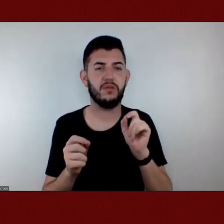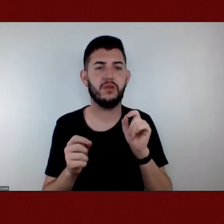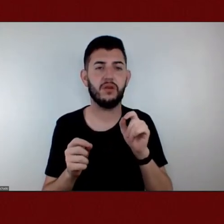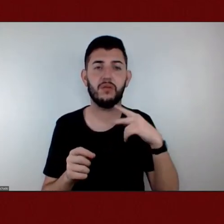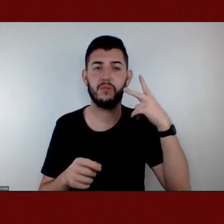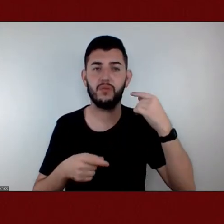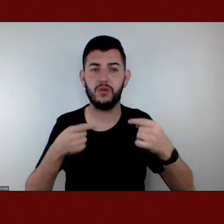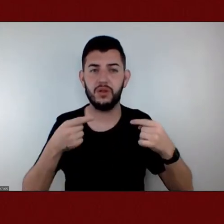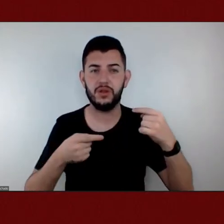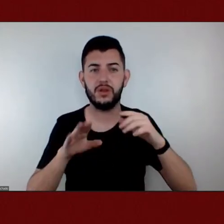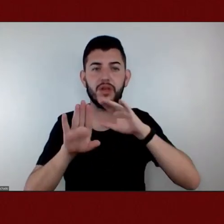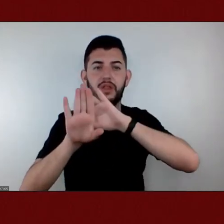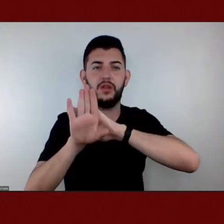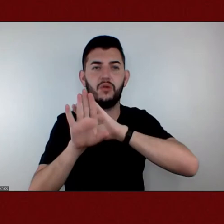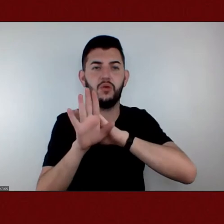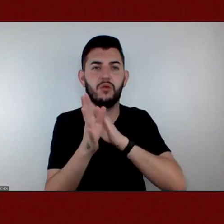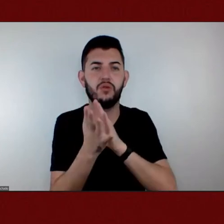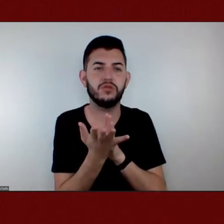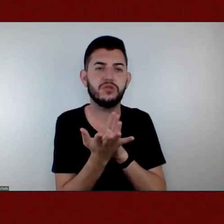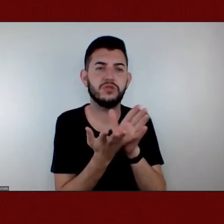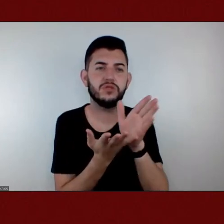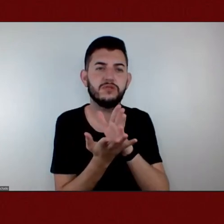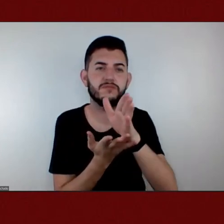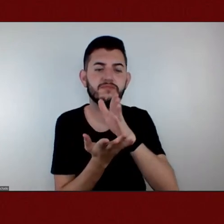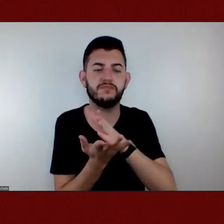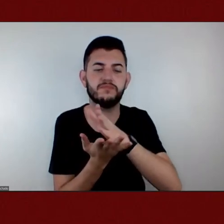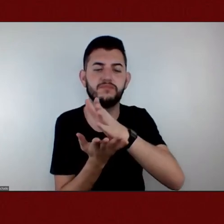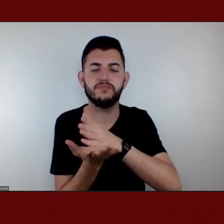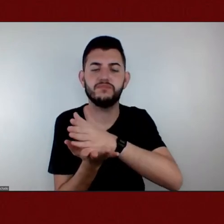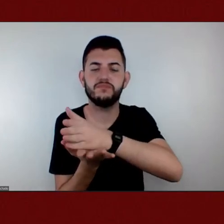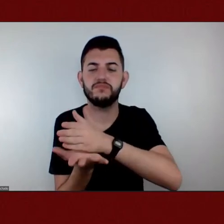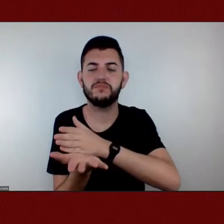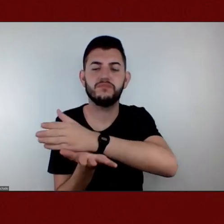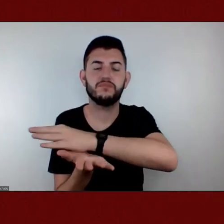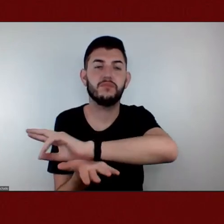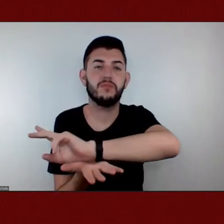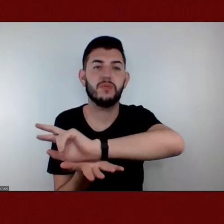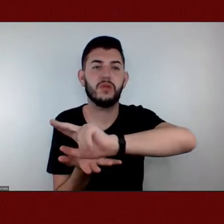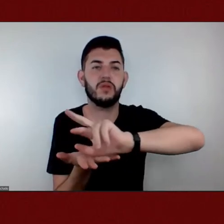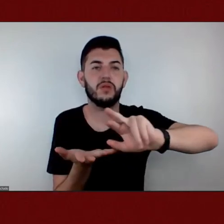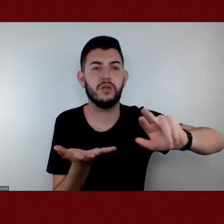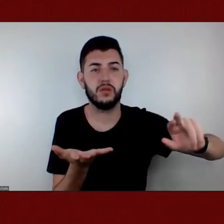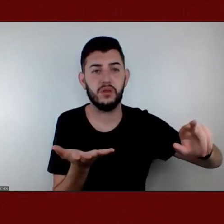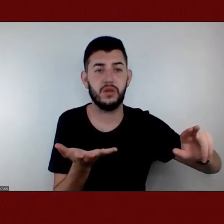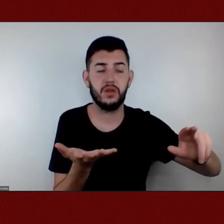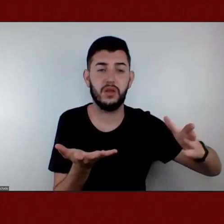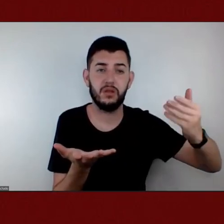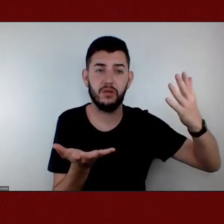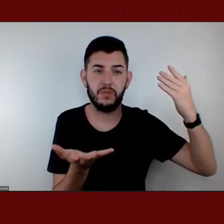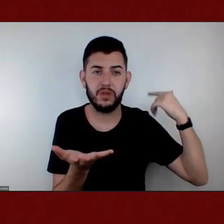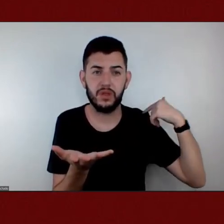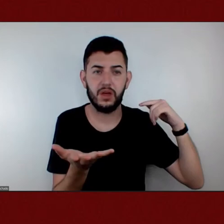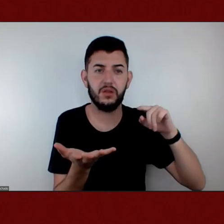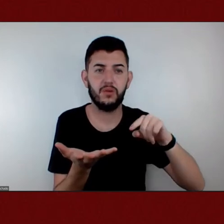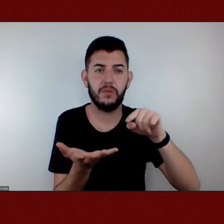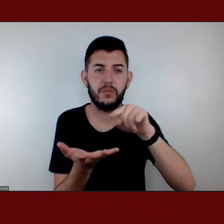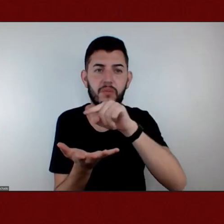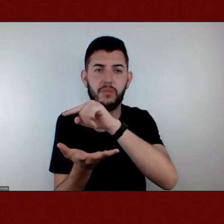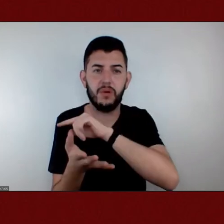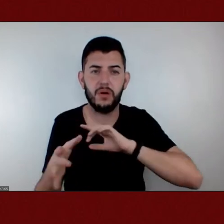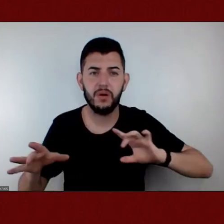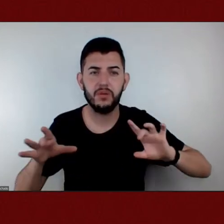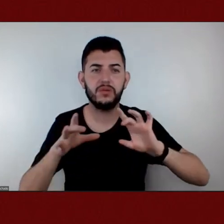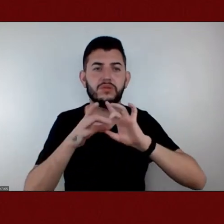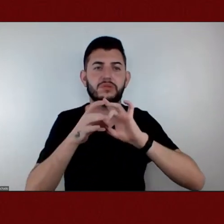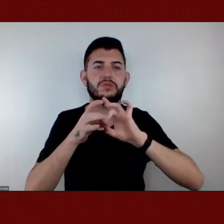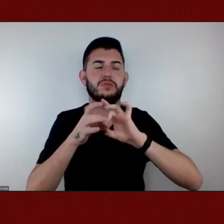lá estavam juntas no combate, na resistência e na derrocada da ditadura.